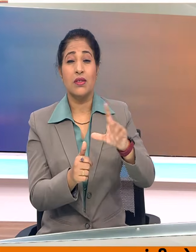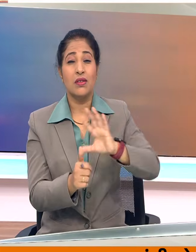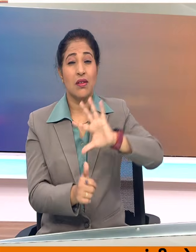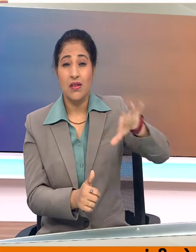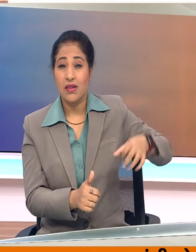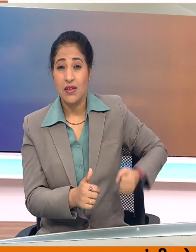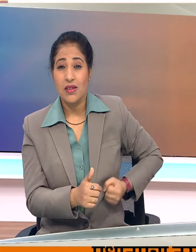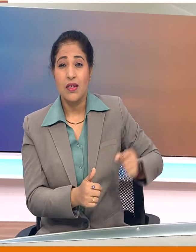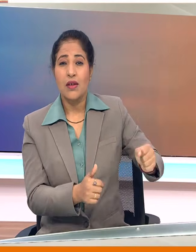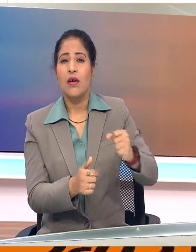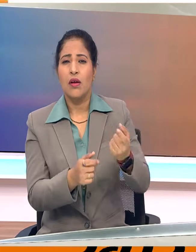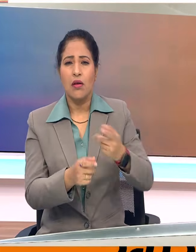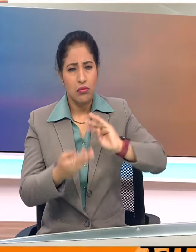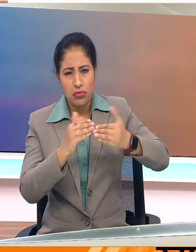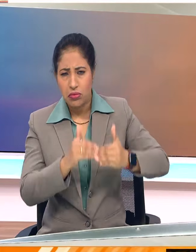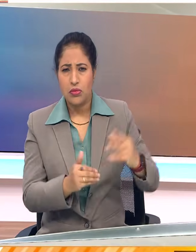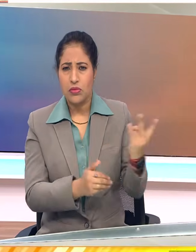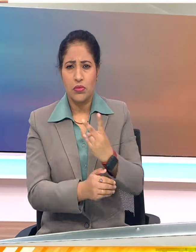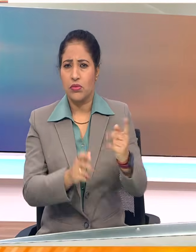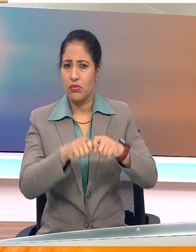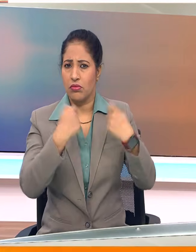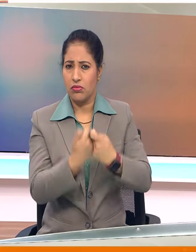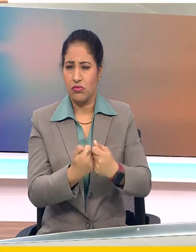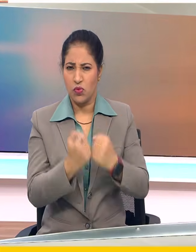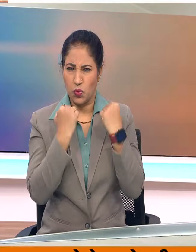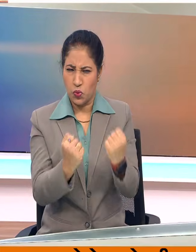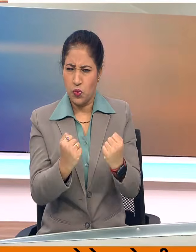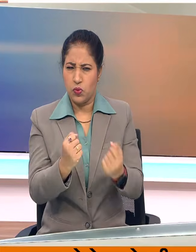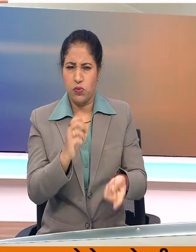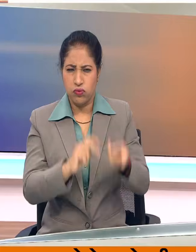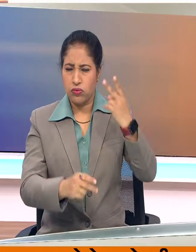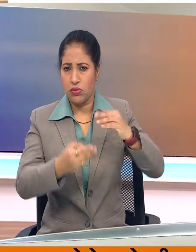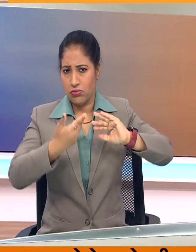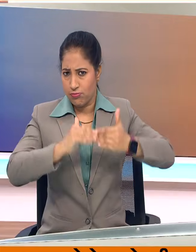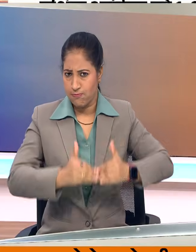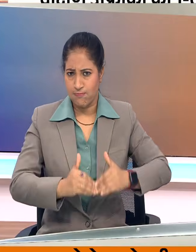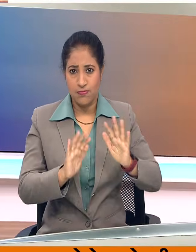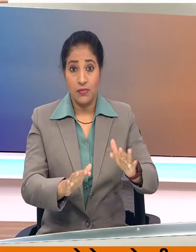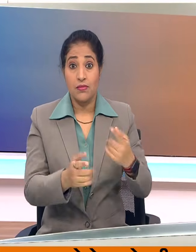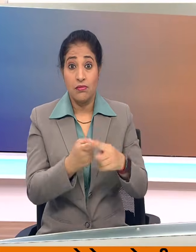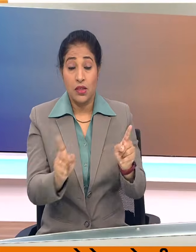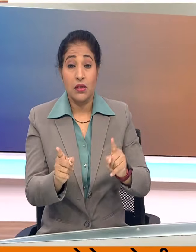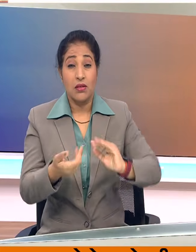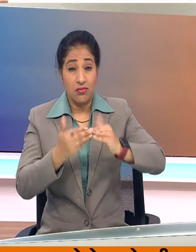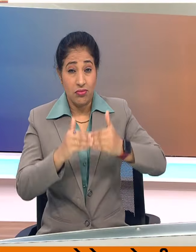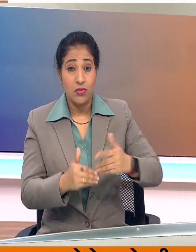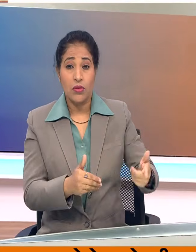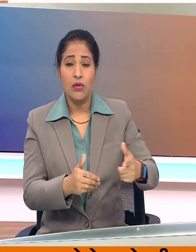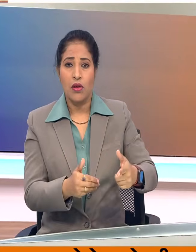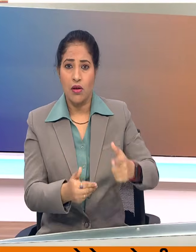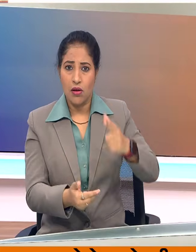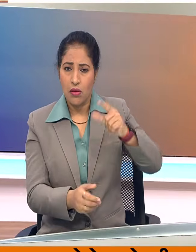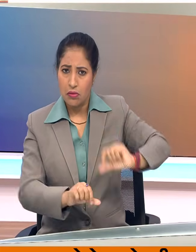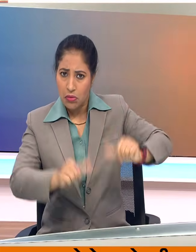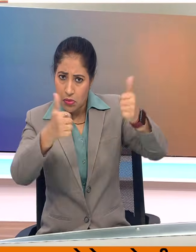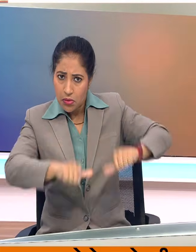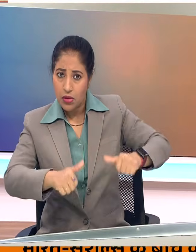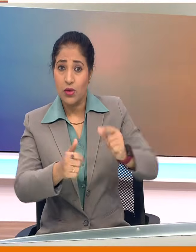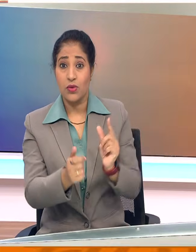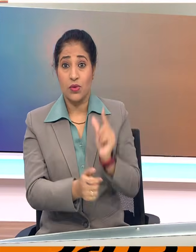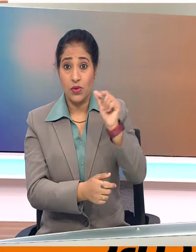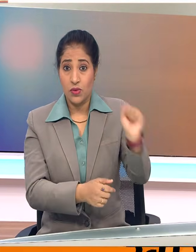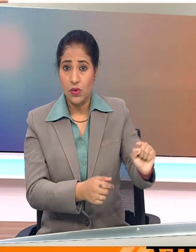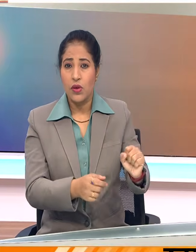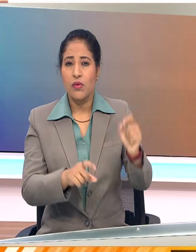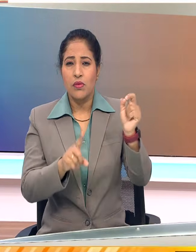गए मुकाबले में दोनों टीमों के बीच कड़ा संघर्ष देखने को मिला, लेकिन मैच के निर्णायक क्षण में यूस्टाकियो ने